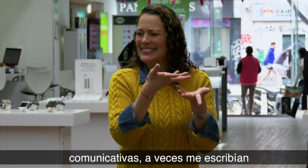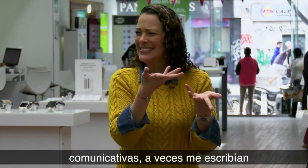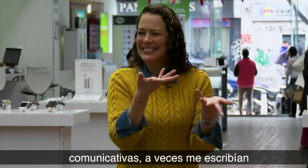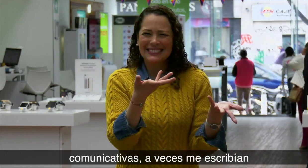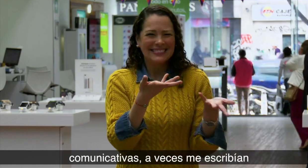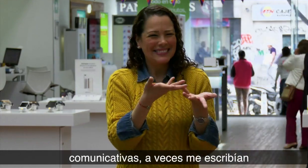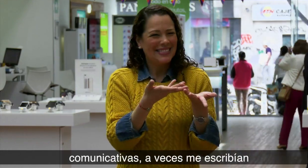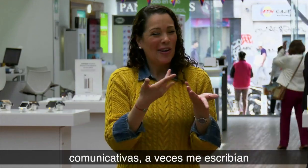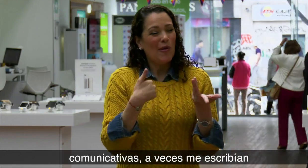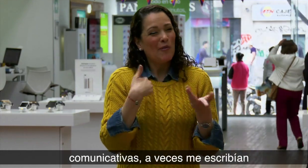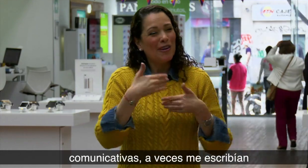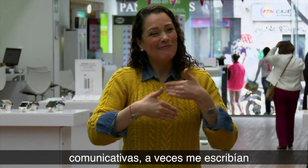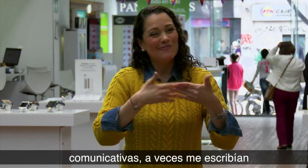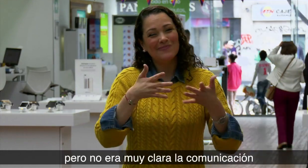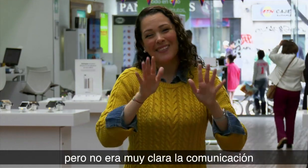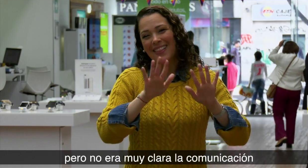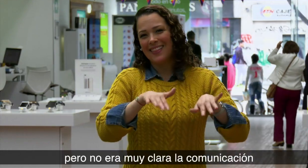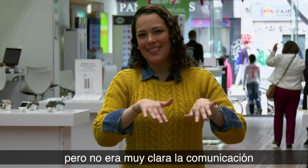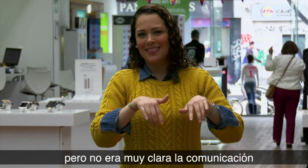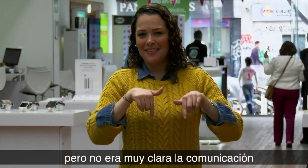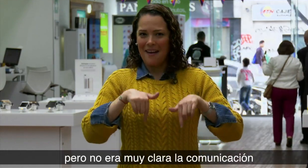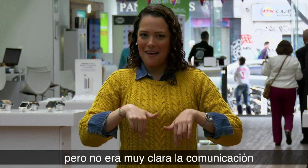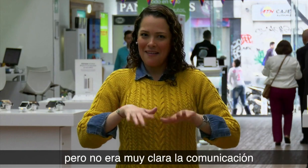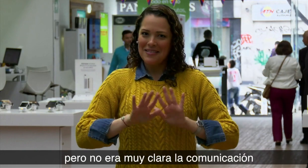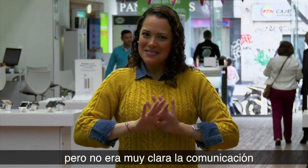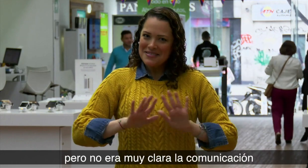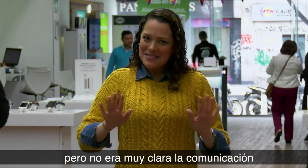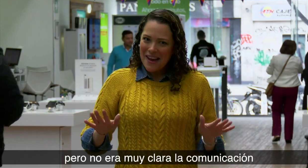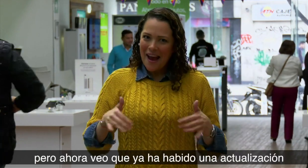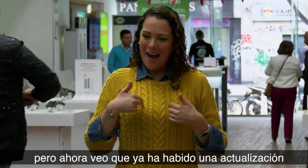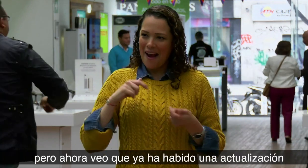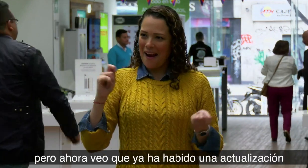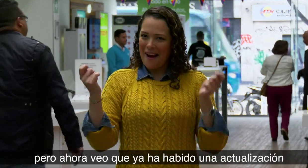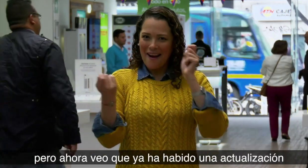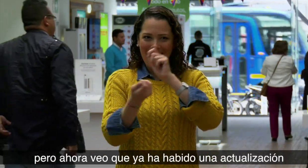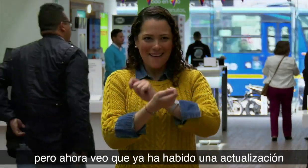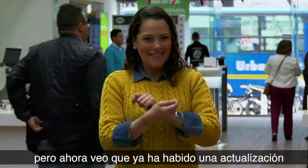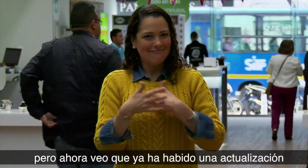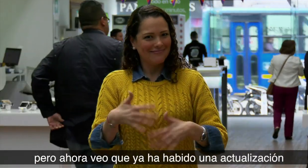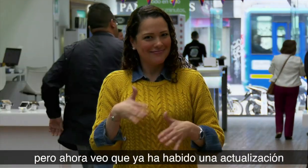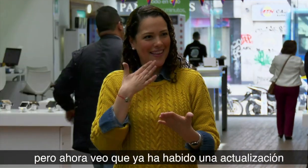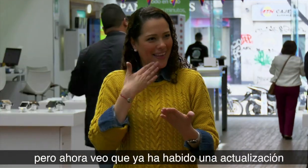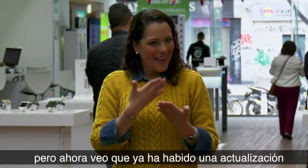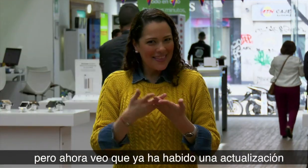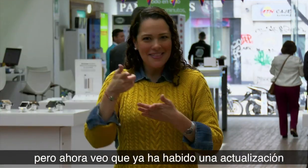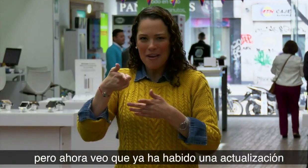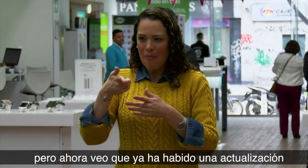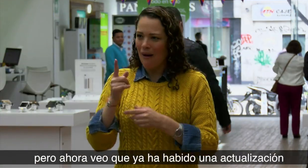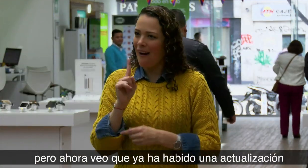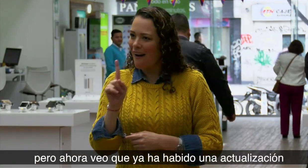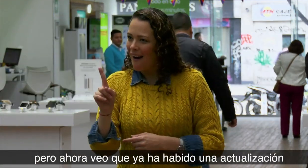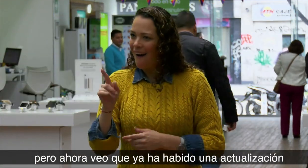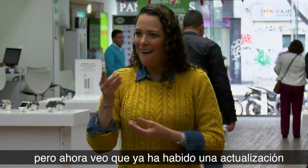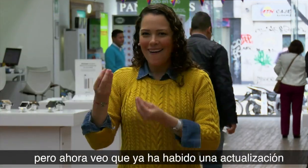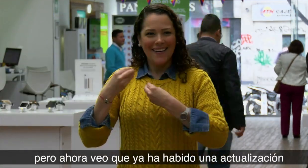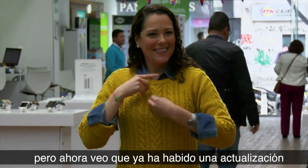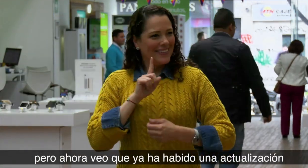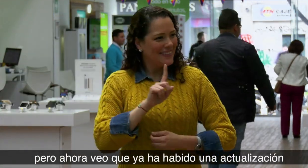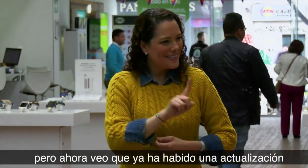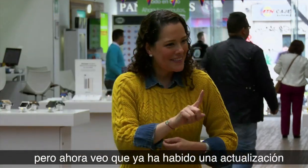comunicativas. A veces me escribían, pero no era muy clara la comunicación. Pero ahora veo que ya ha habido como